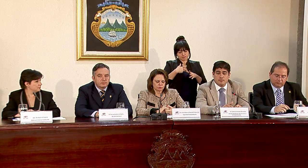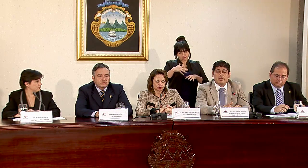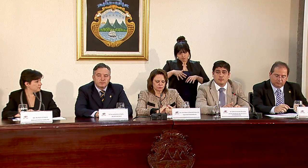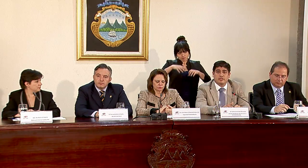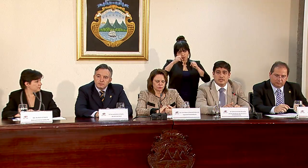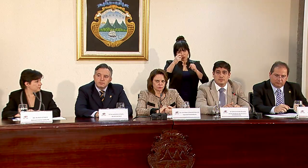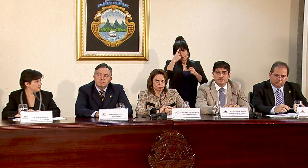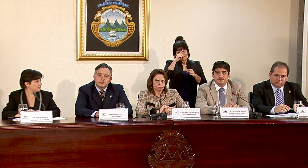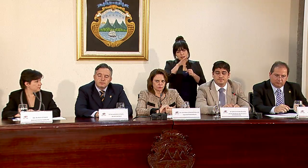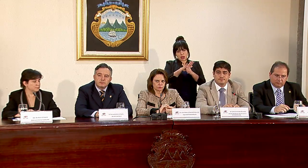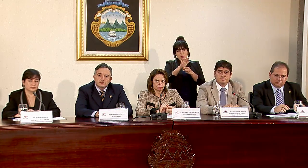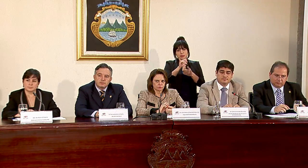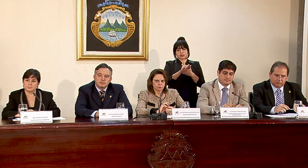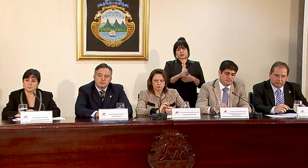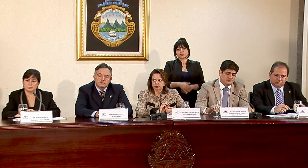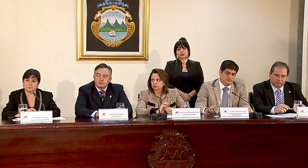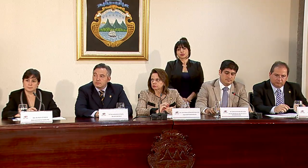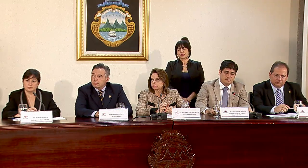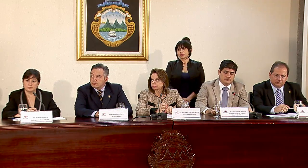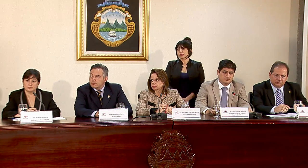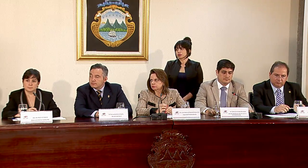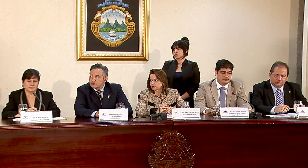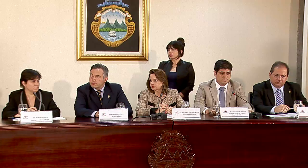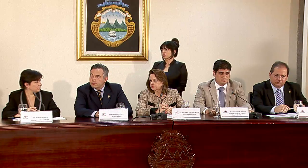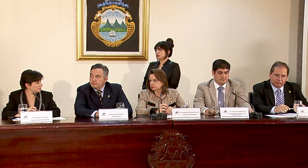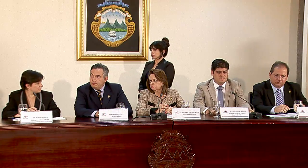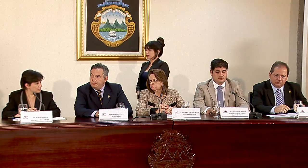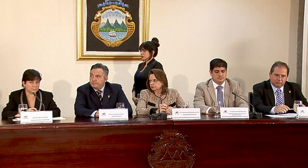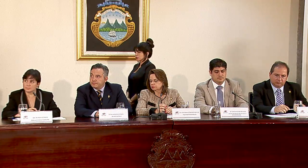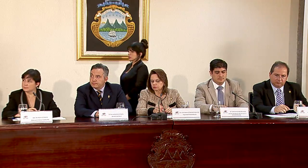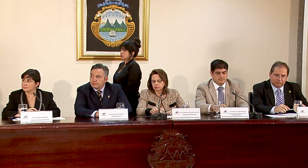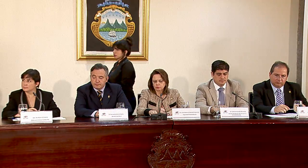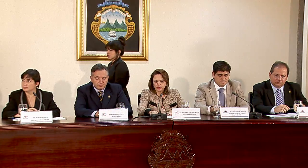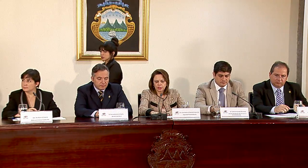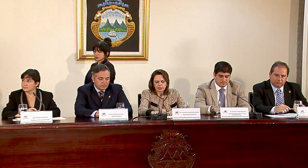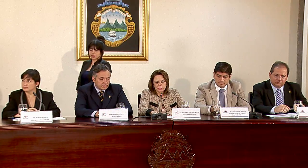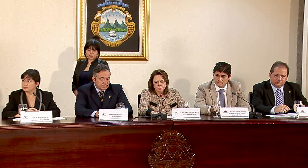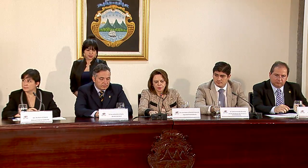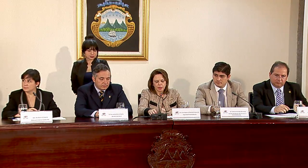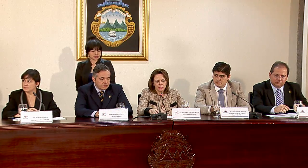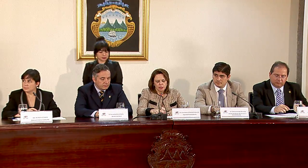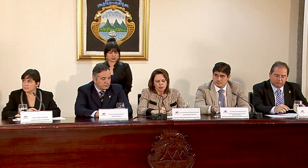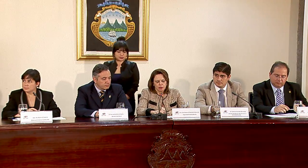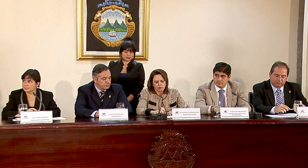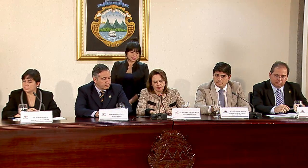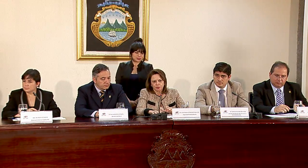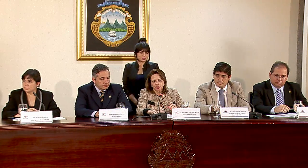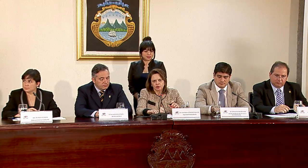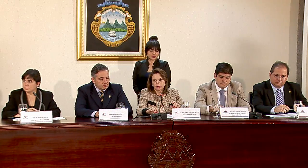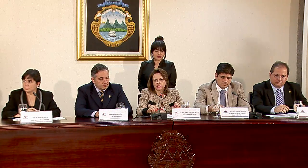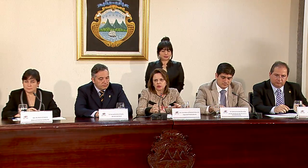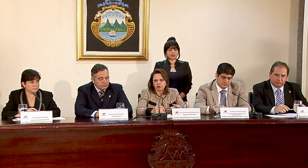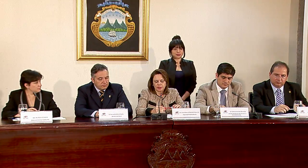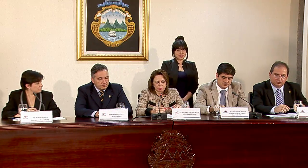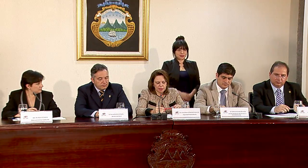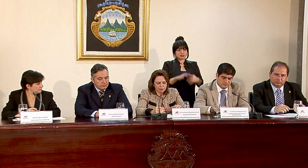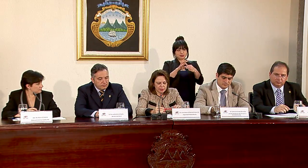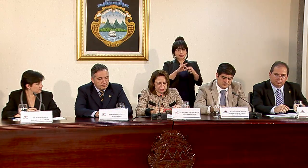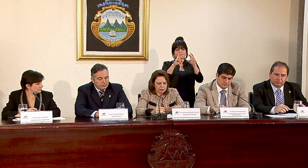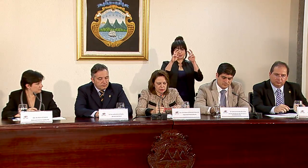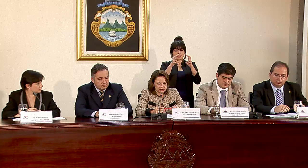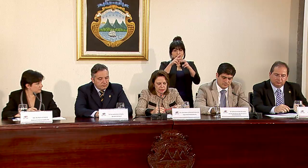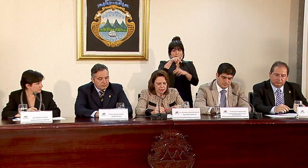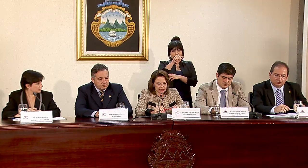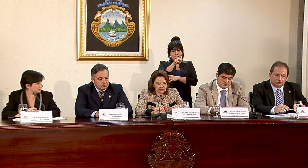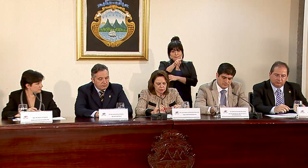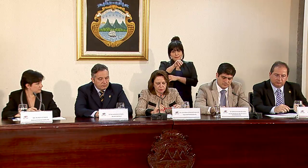concretar. Continuamos con las consultas. Doña Annalena y de seguido la señora defensora. Sobre el tema del